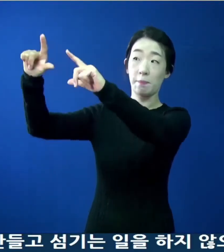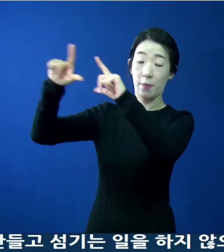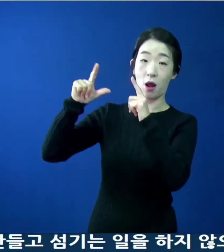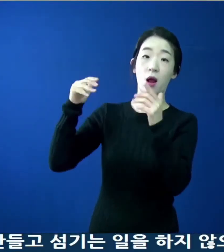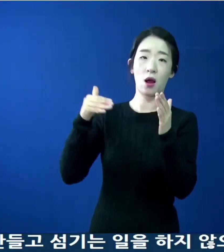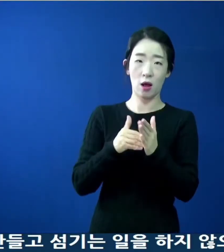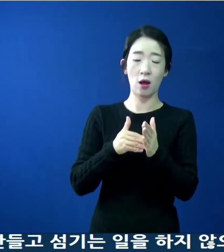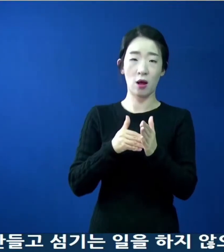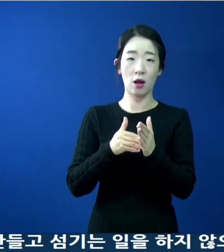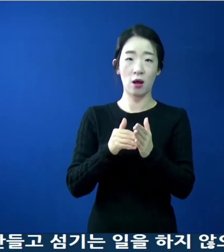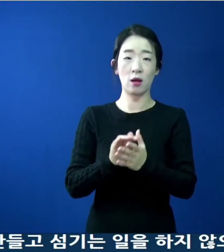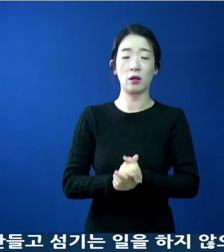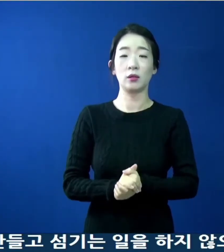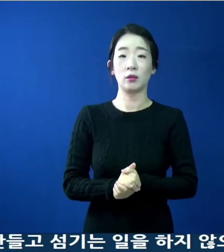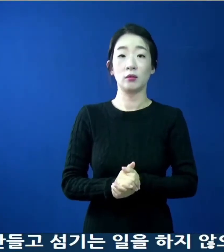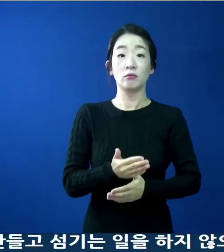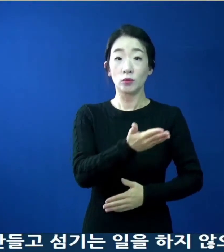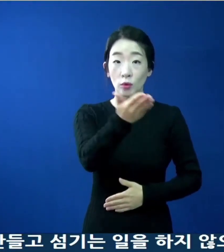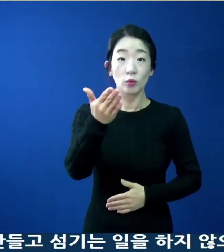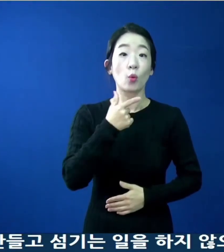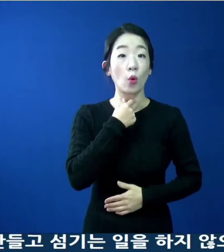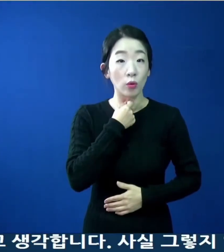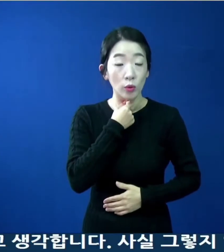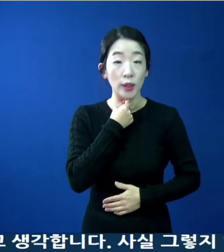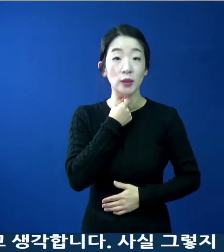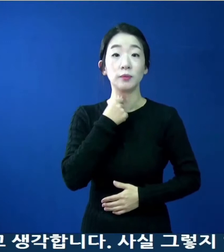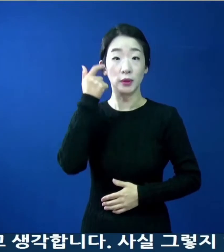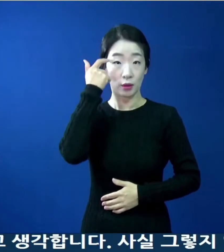원하십니까? 그렇게 하려면